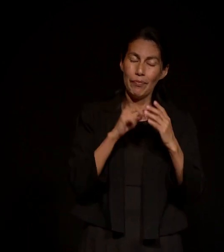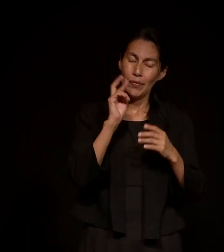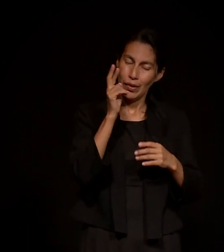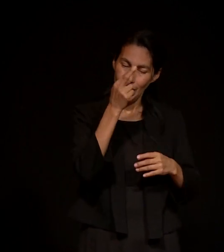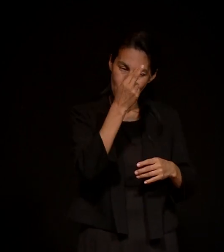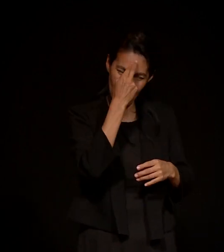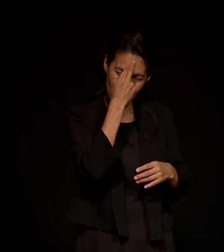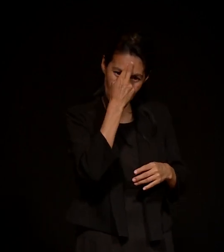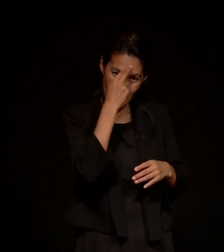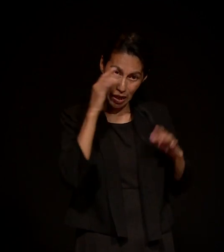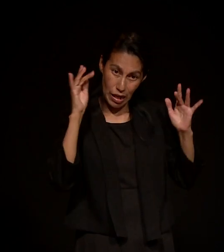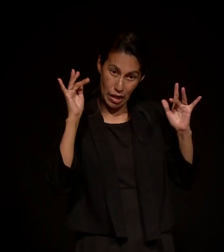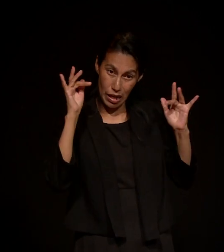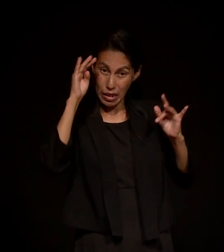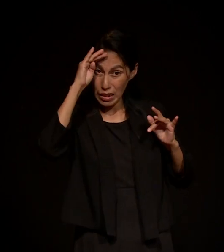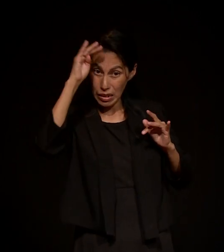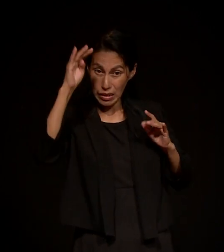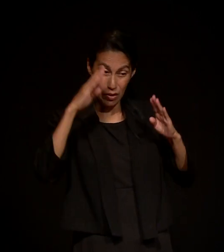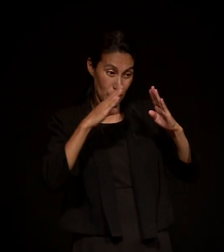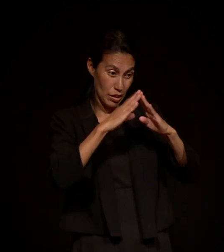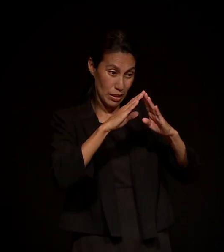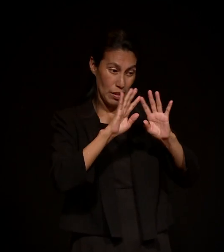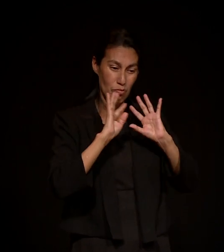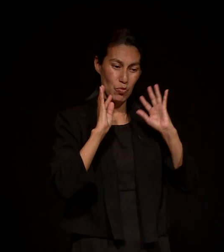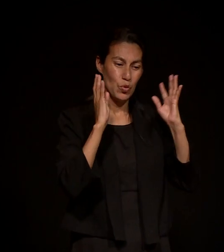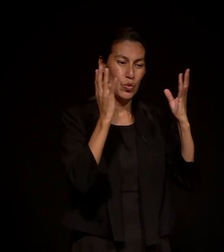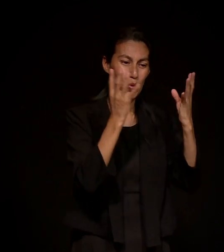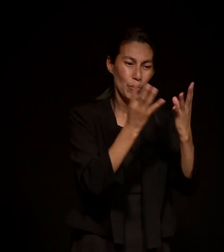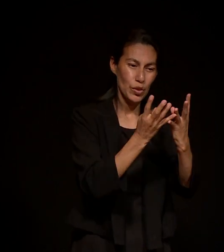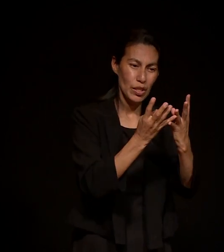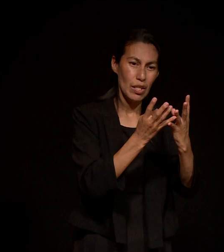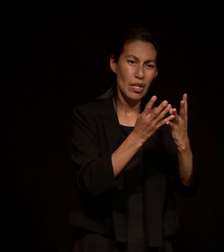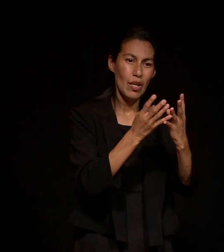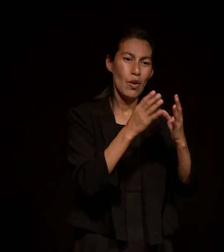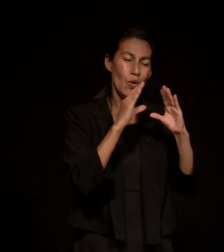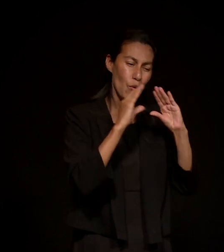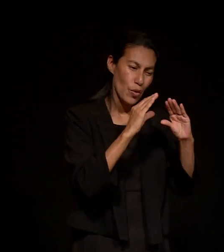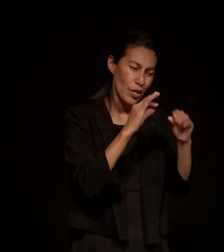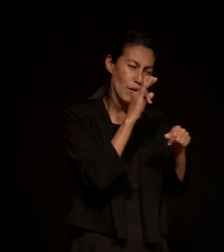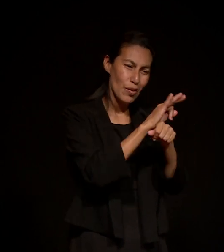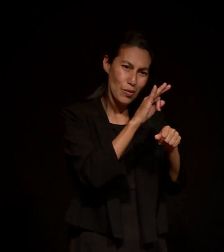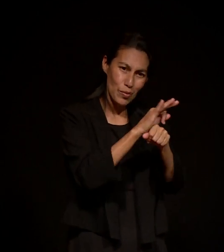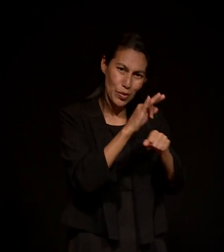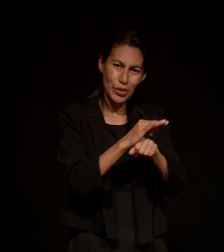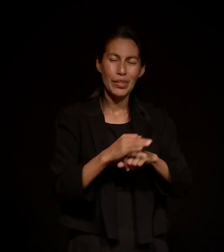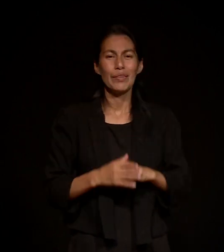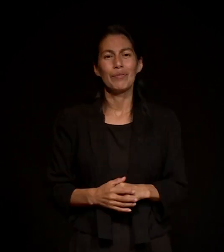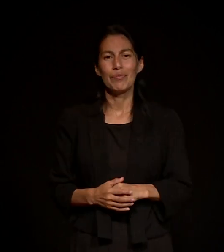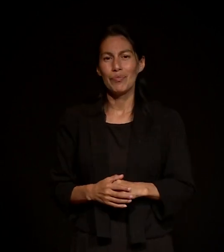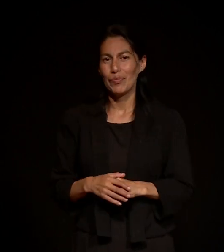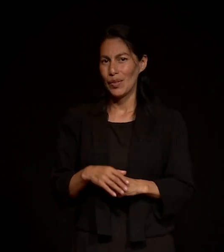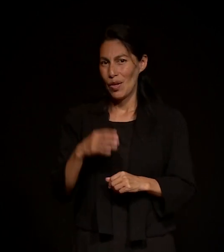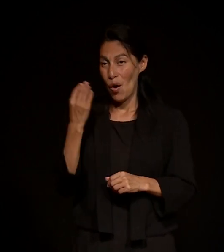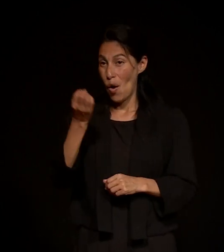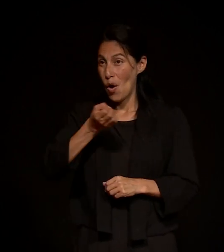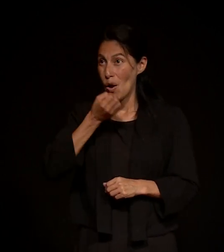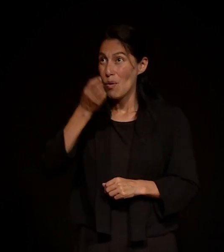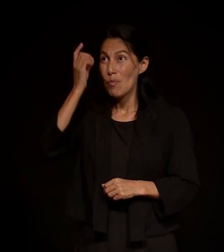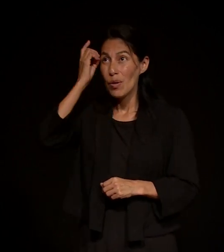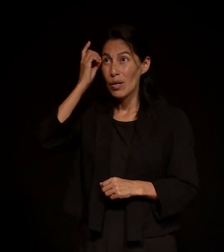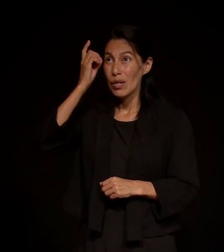acampa alrededor de los que le ponen y los defiende. Sí, estaremos orando por ti para que